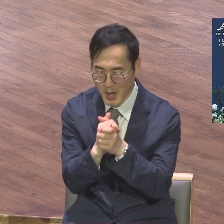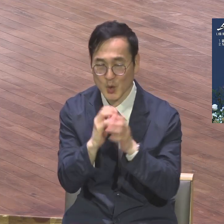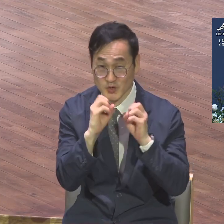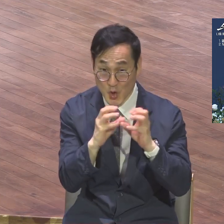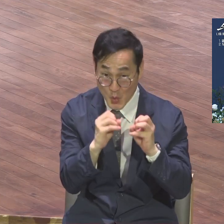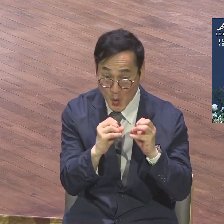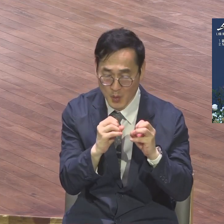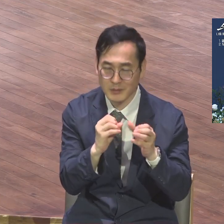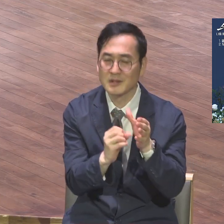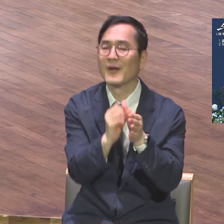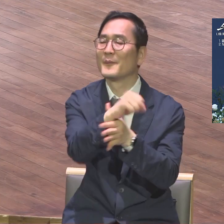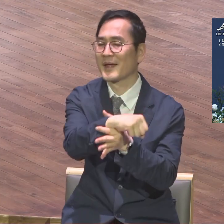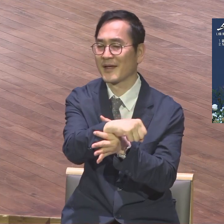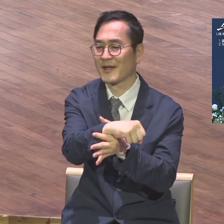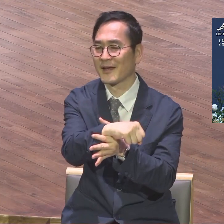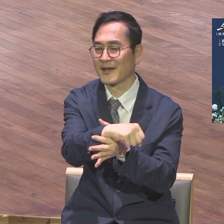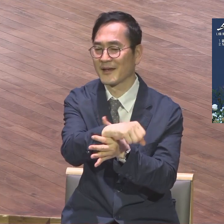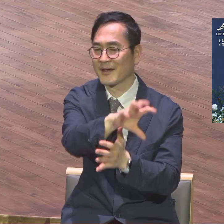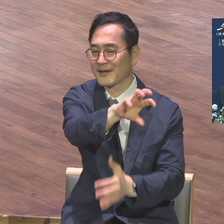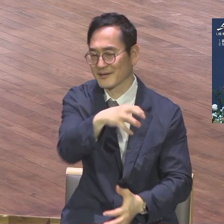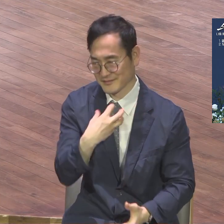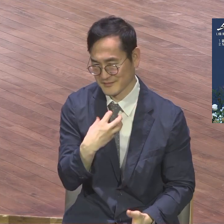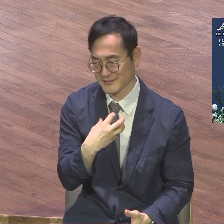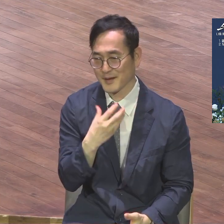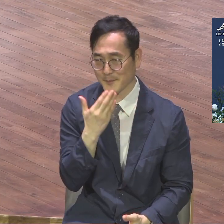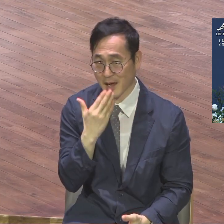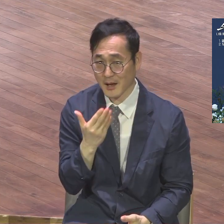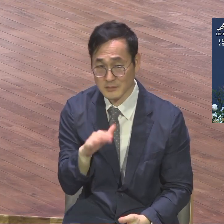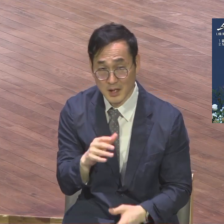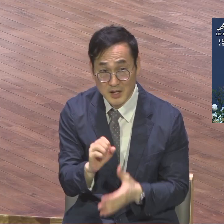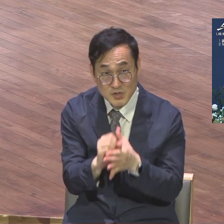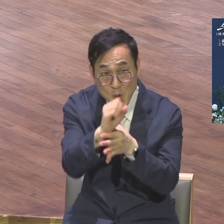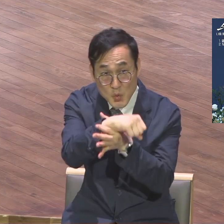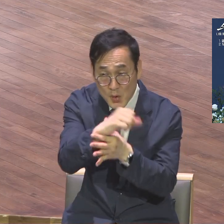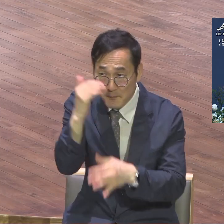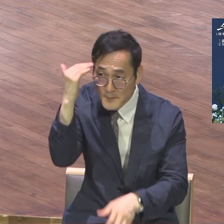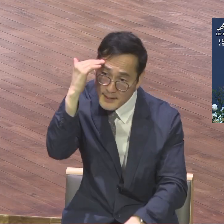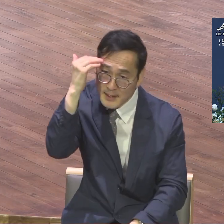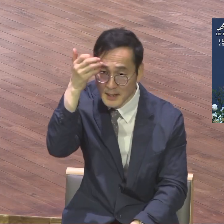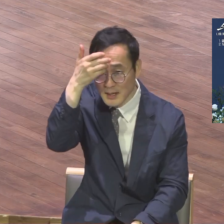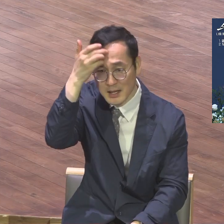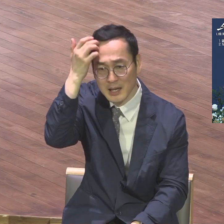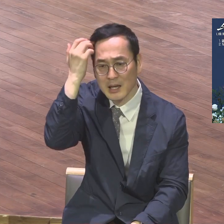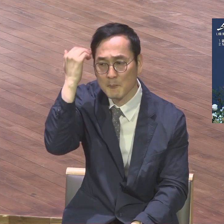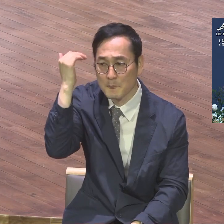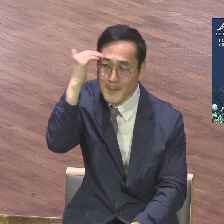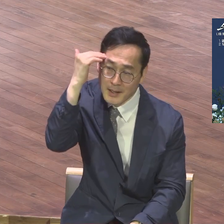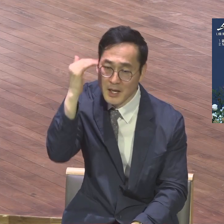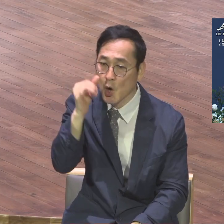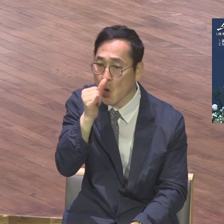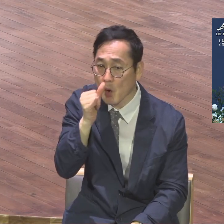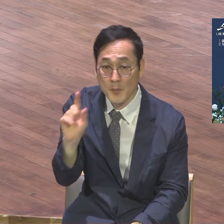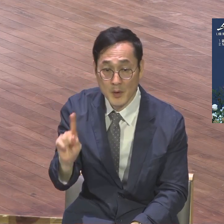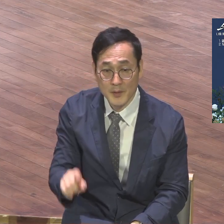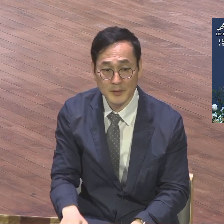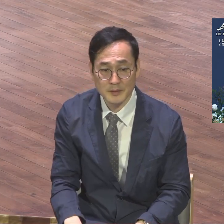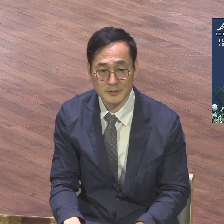그런데 이런 열매 맺는 삶을 방해하는 한 가지 대표적인 요소가 있습니다. 그것이